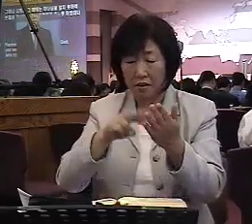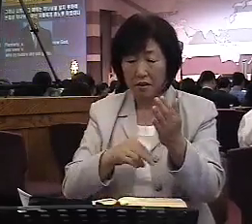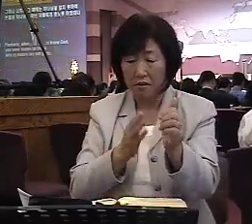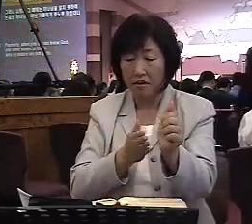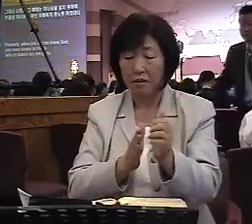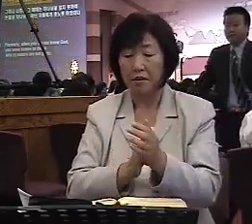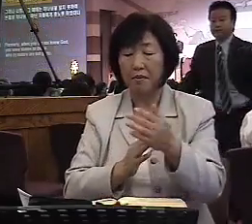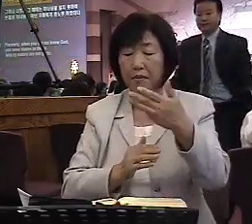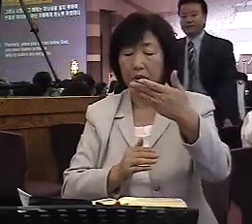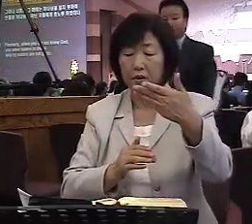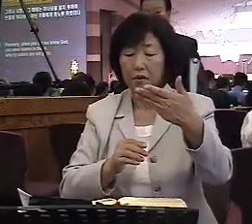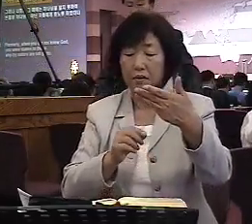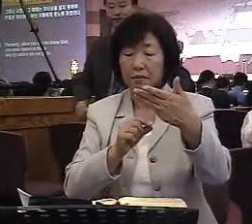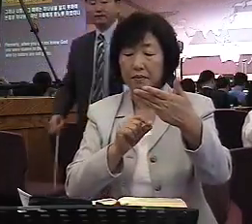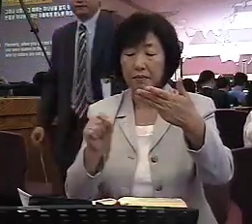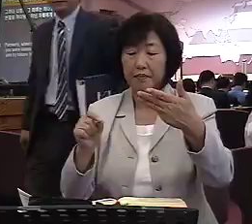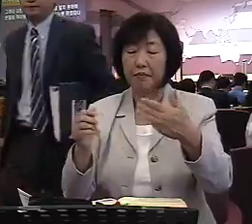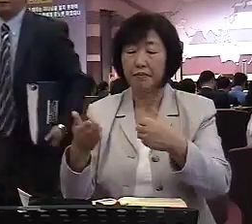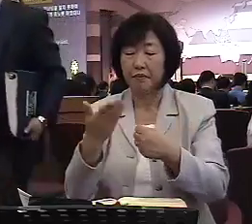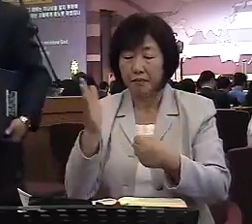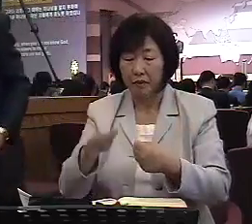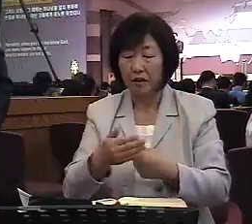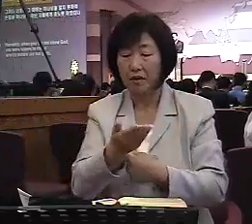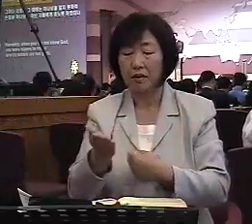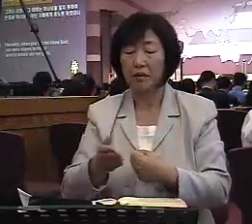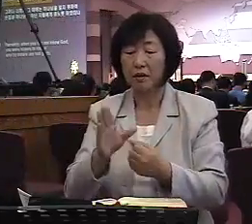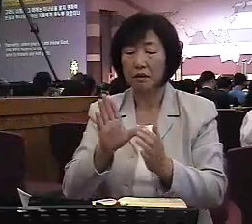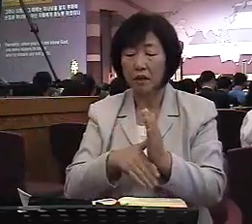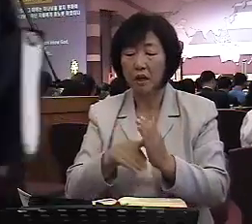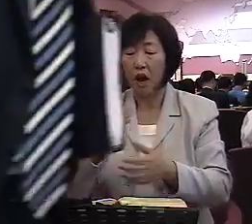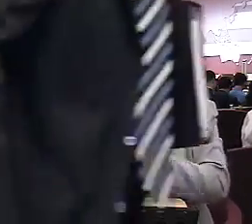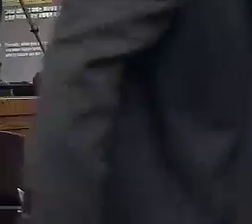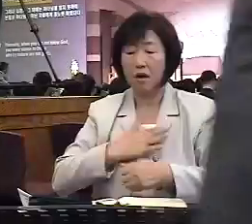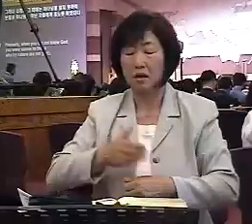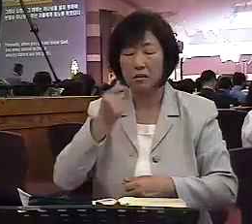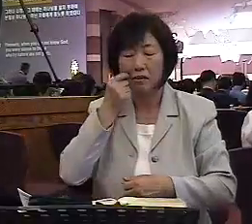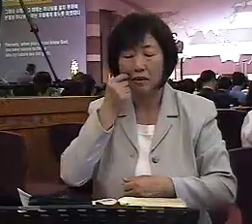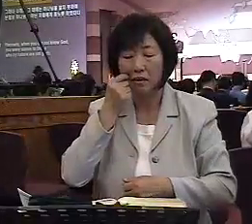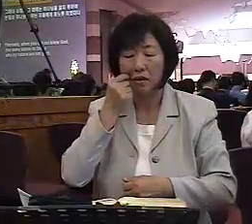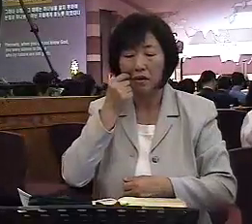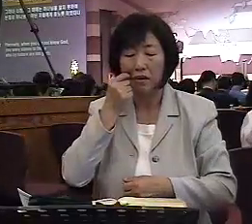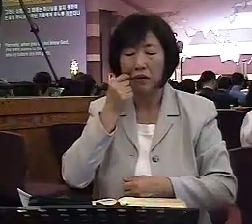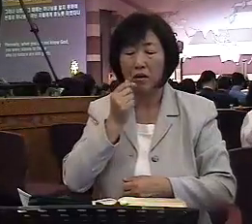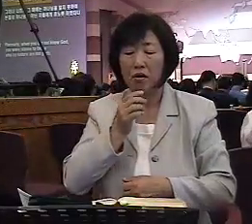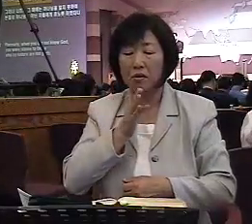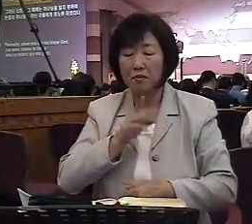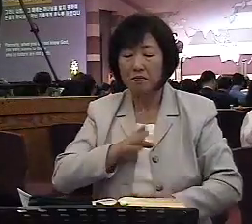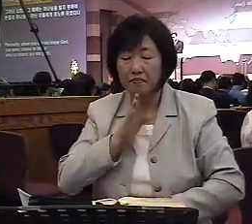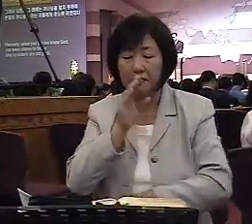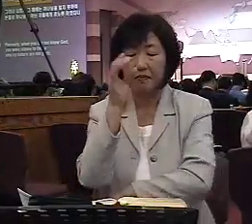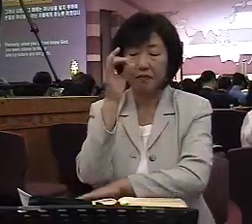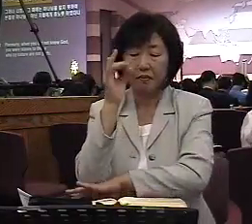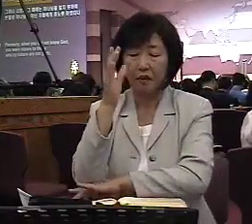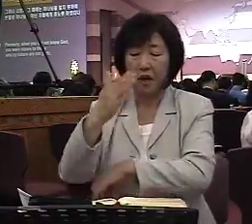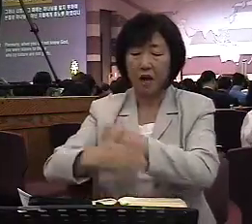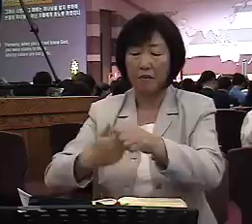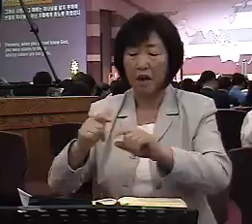8절 말씀입니다. 그러나 너희가 그때에는 하나님을 알지 못하여 본질상